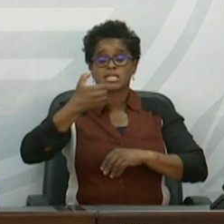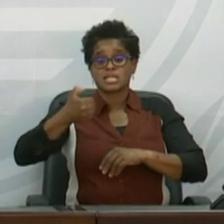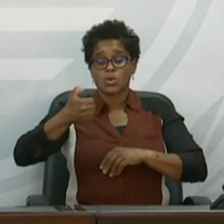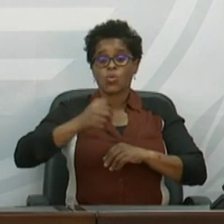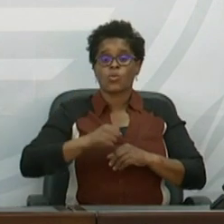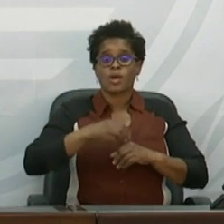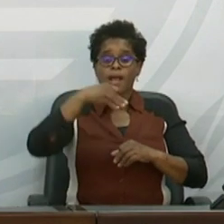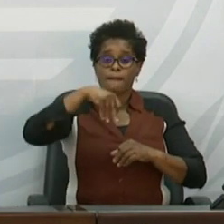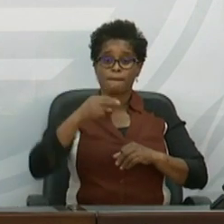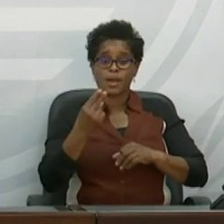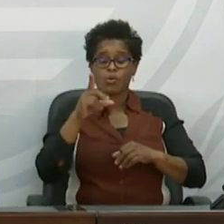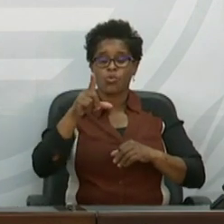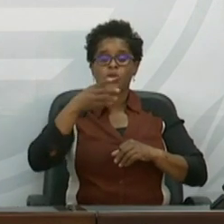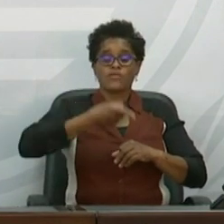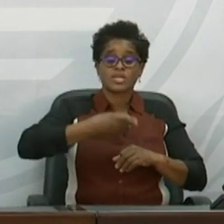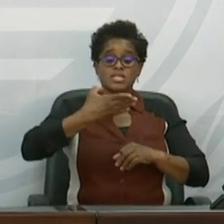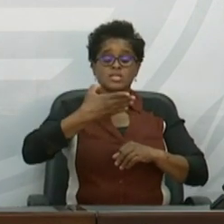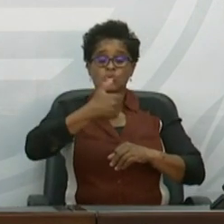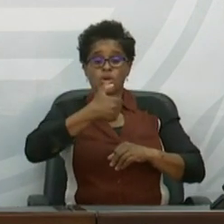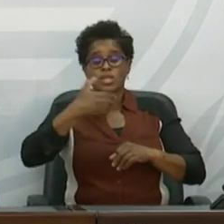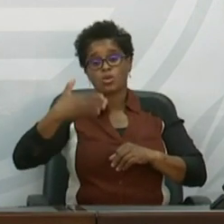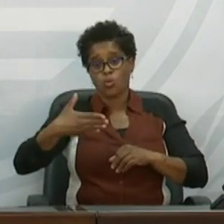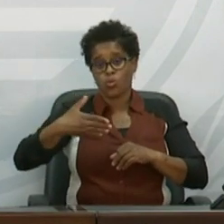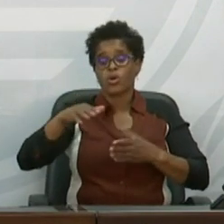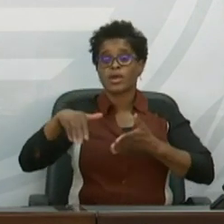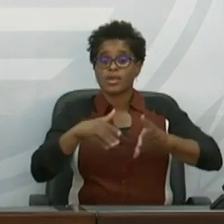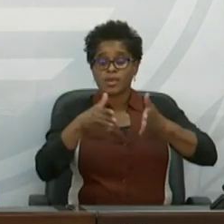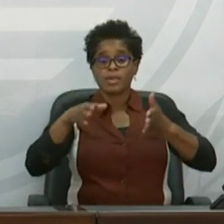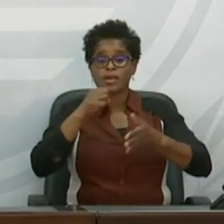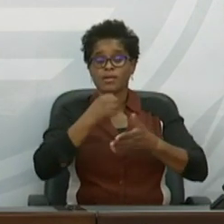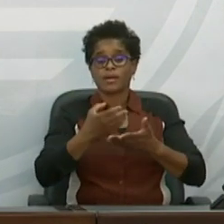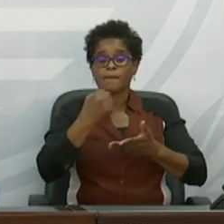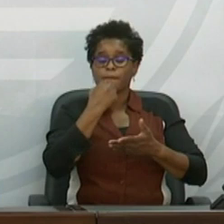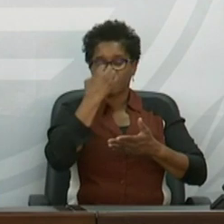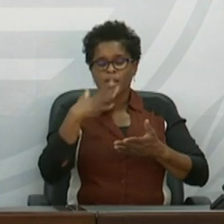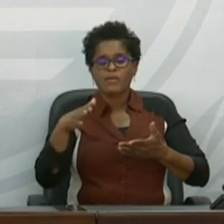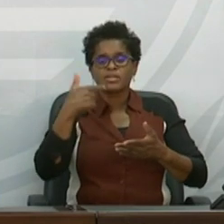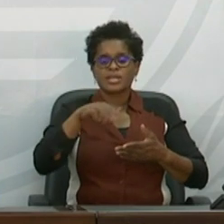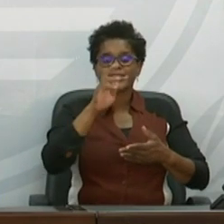975, Paúl 951, Ribeira Brava tem